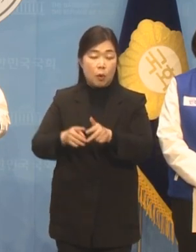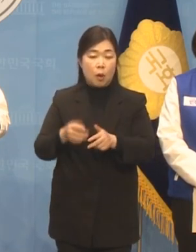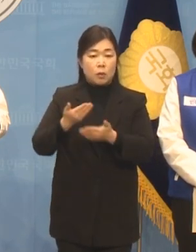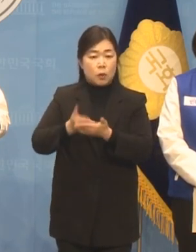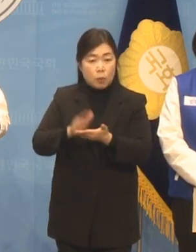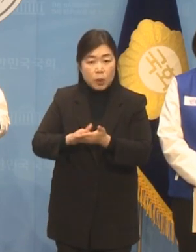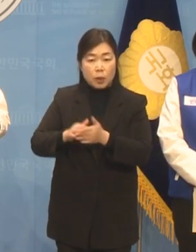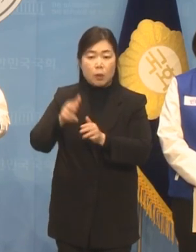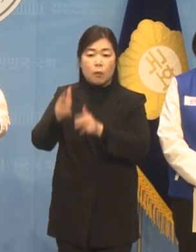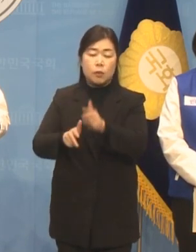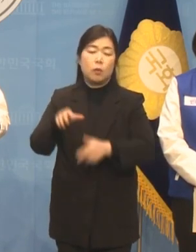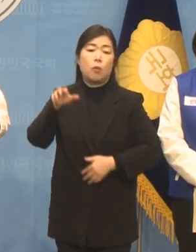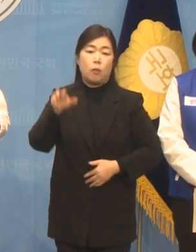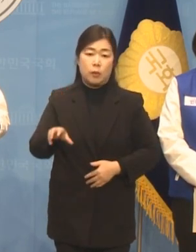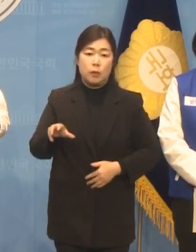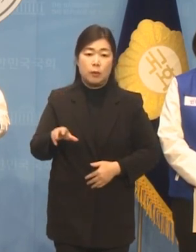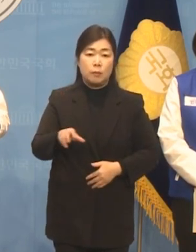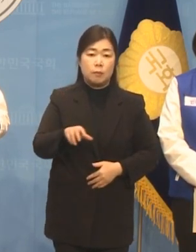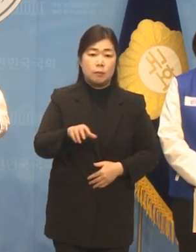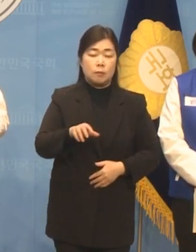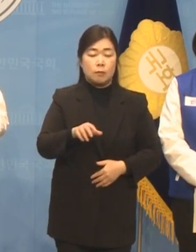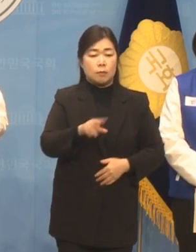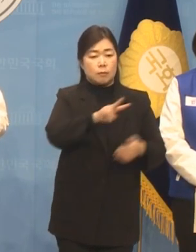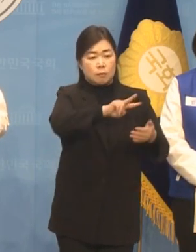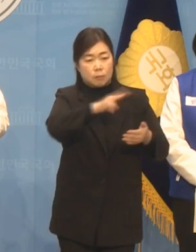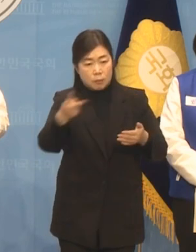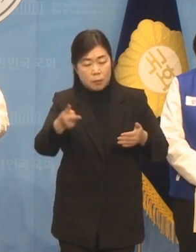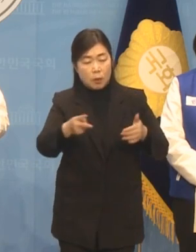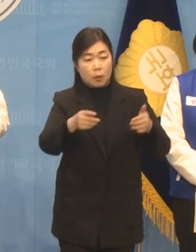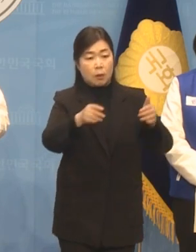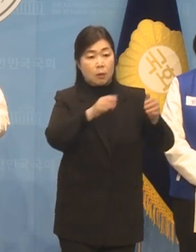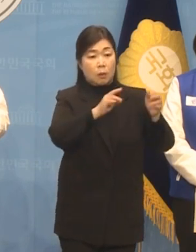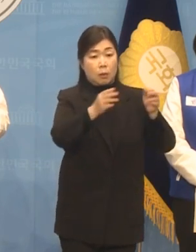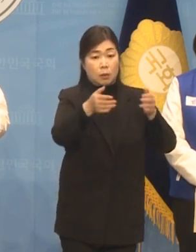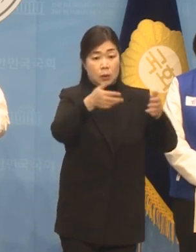정비업소 등의 정의로운 전환을 지원하자는 것입니다.